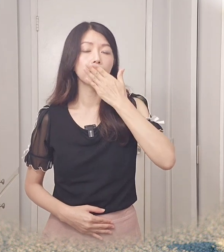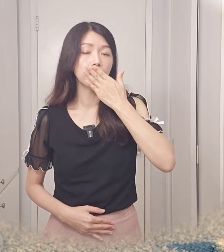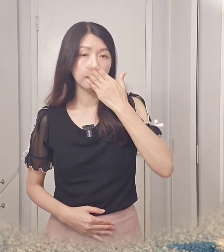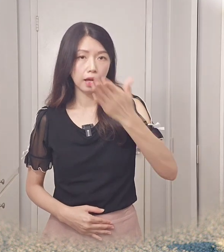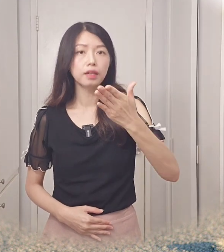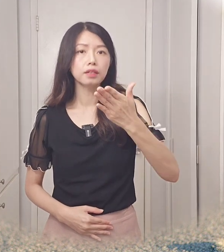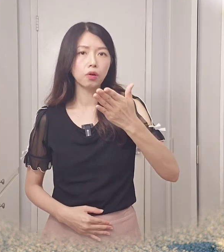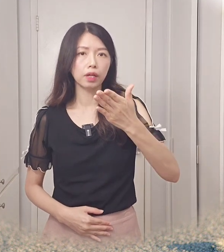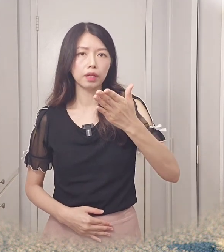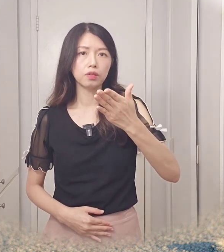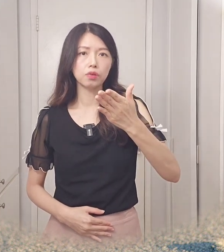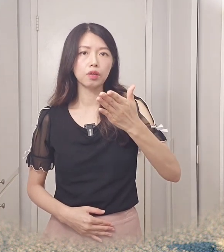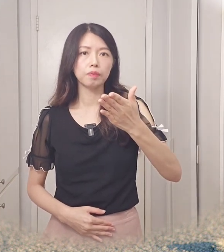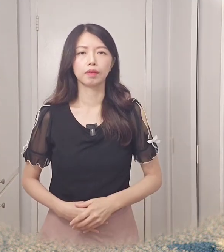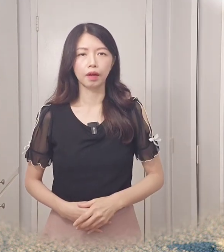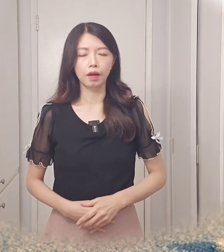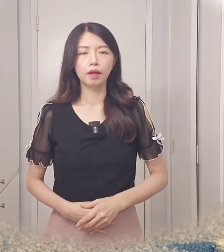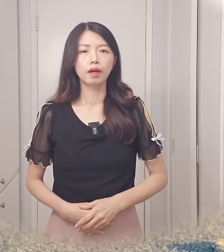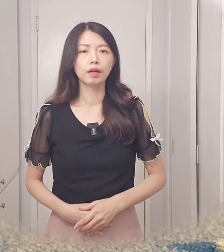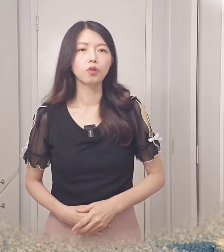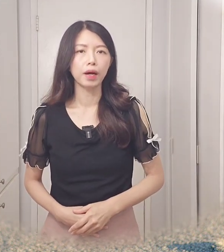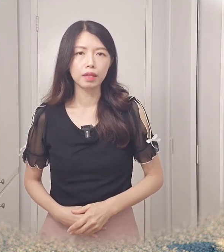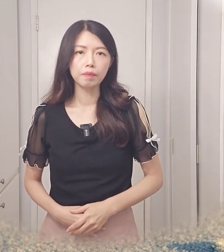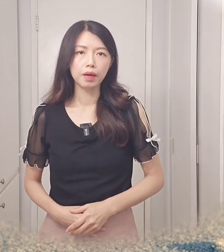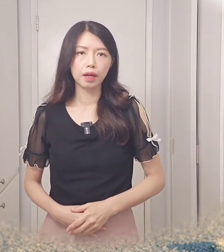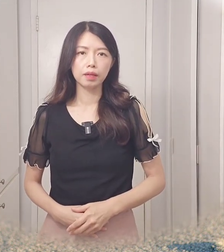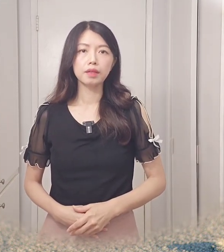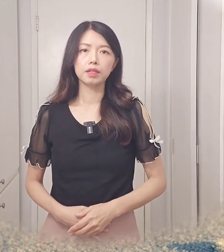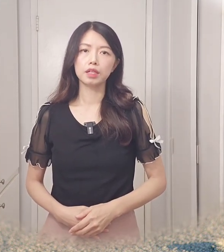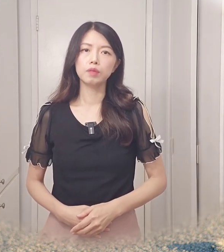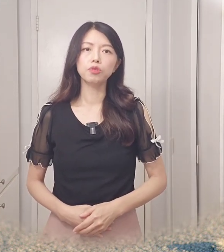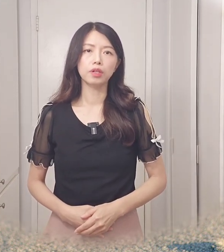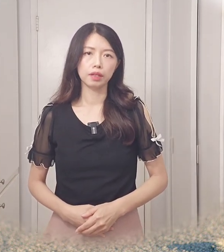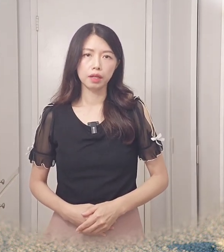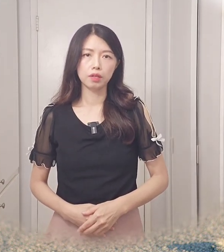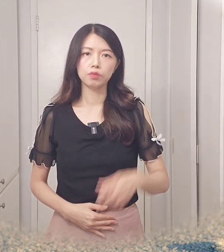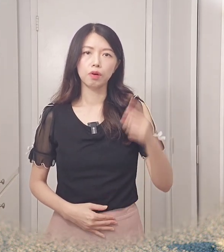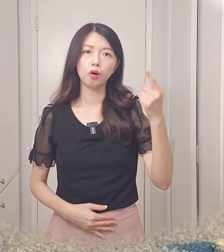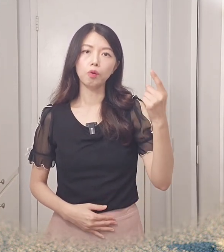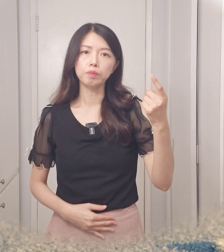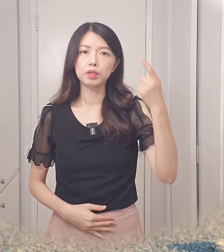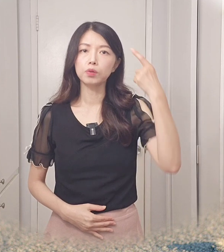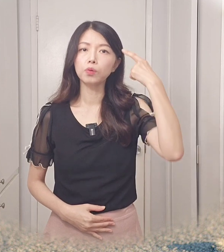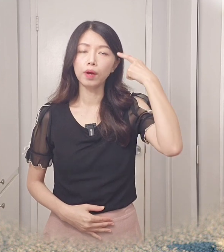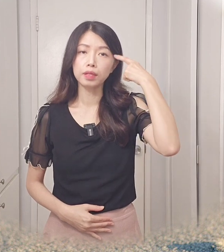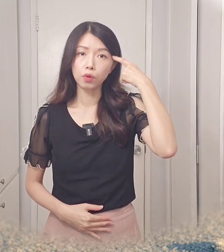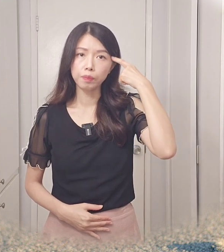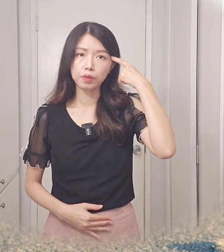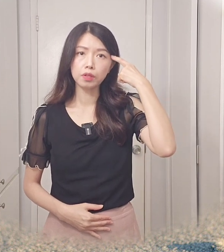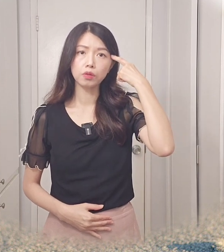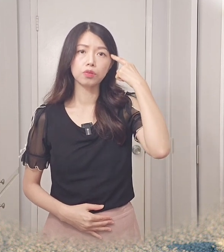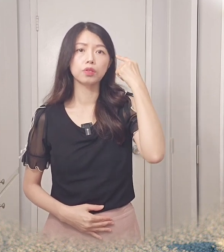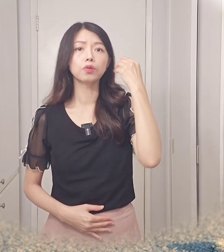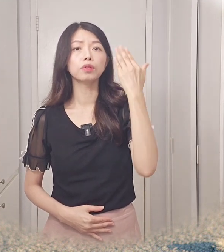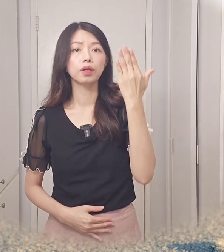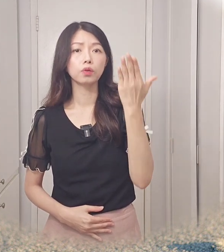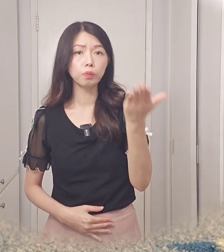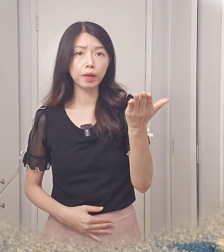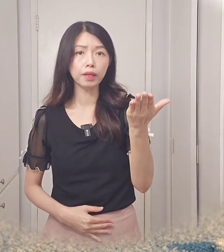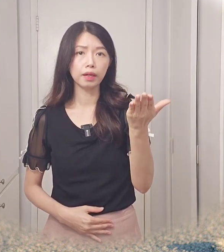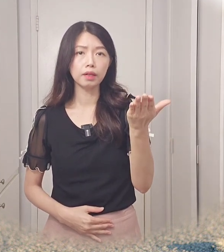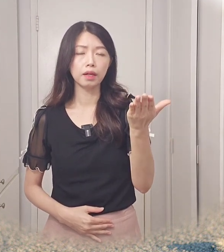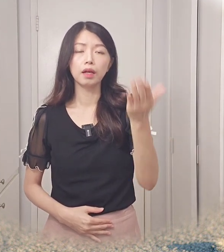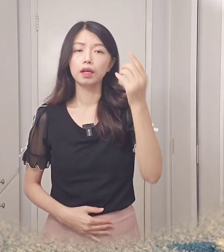나가주시면 가능성을 나타내는 수어입니다. 그리고 마지막에는 질문을 나타내는 수어. 검지로 관자돌이 한번 찍어주시고